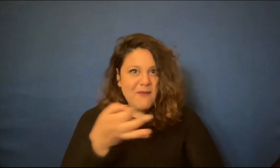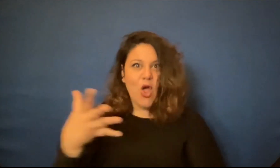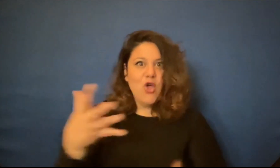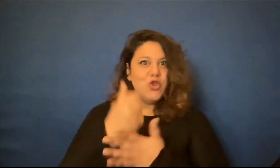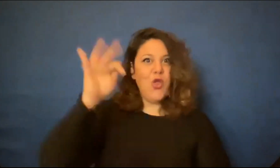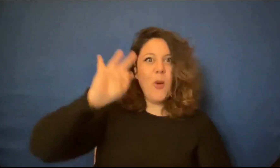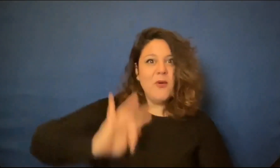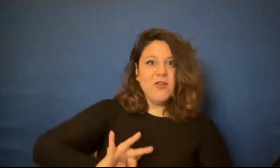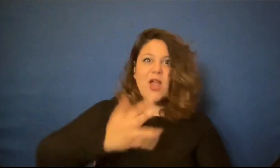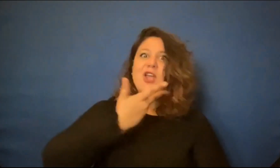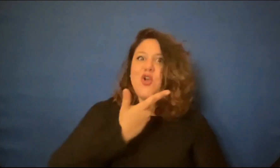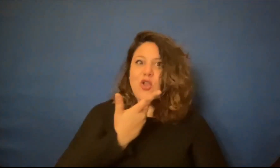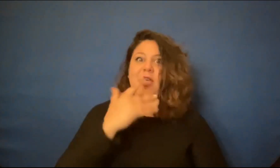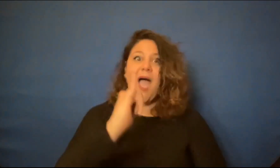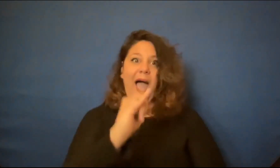están